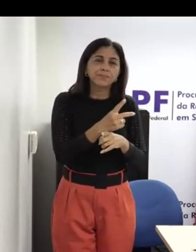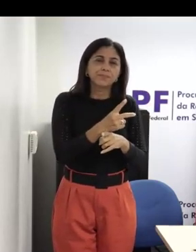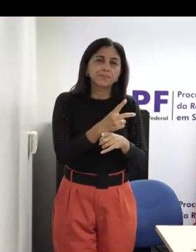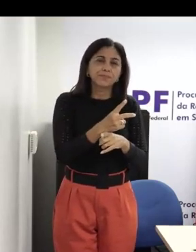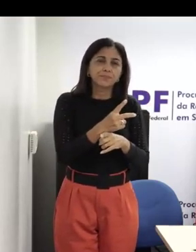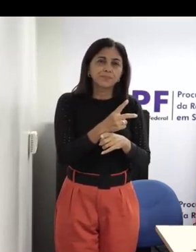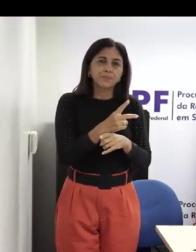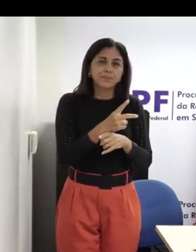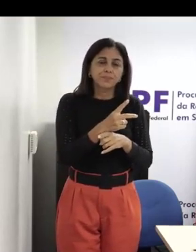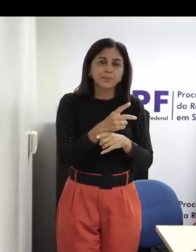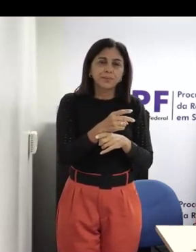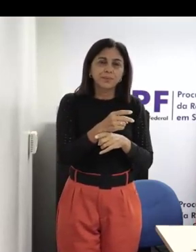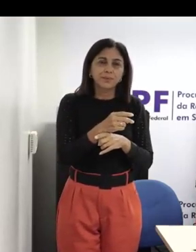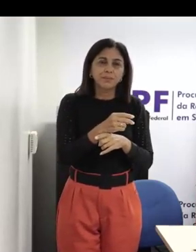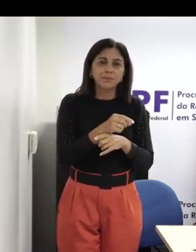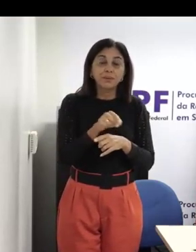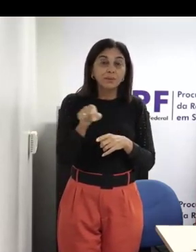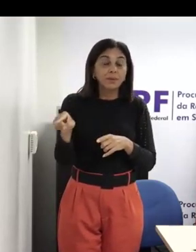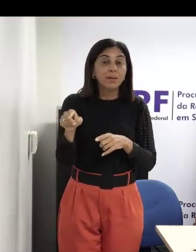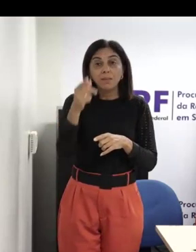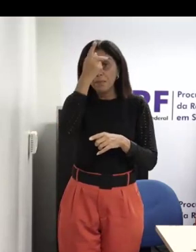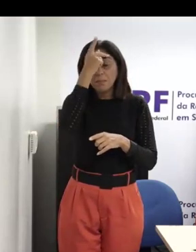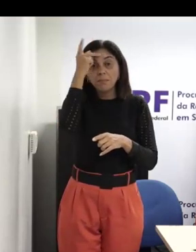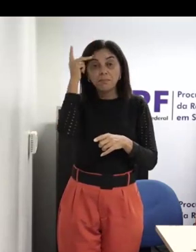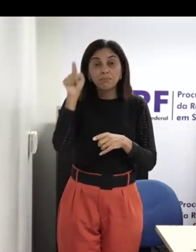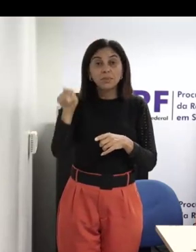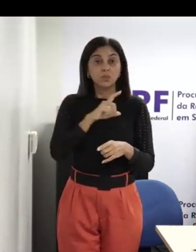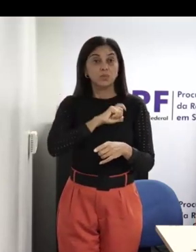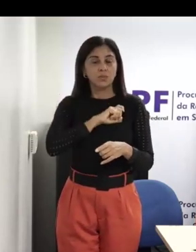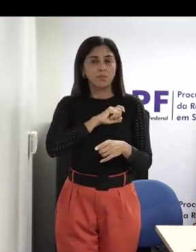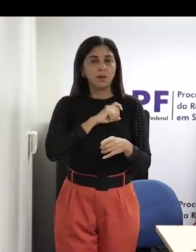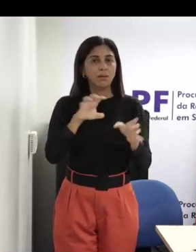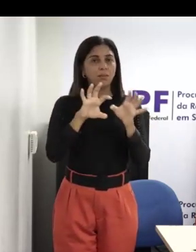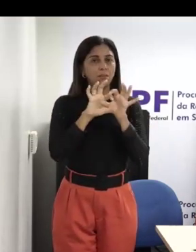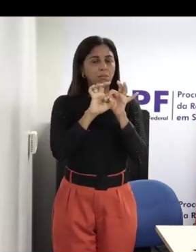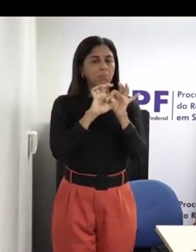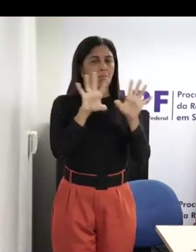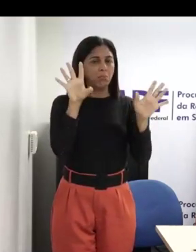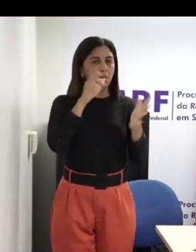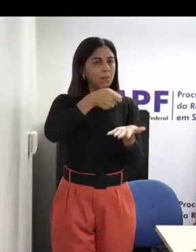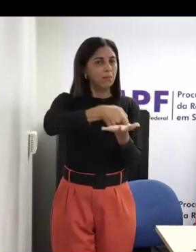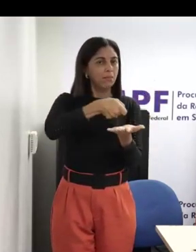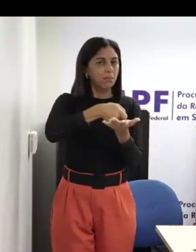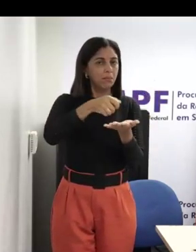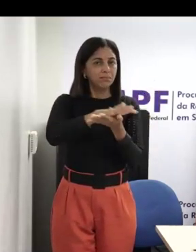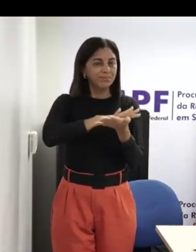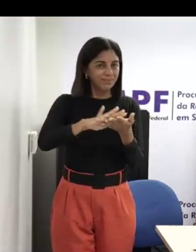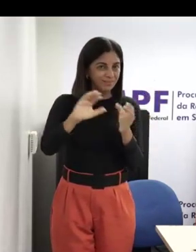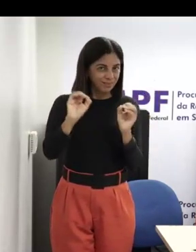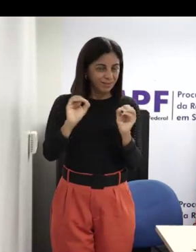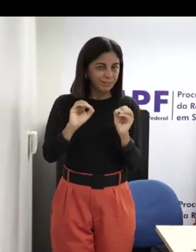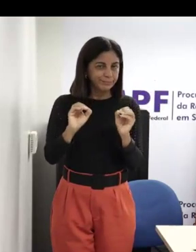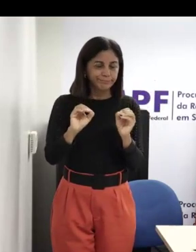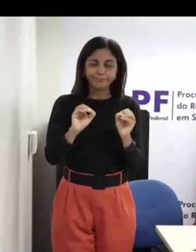possa sabotar o processo criminal dessa forma e e deixe de responder quando tem que estar respondendo por omissão penalmente